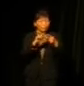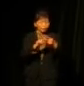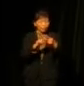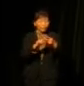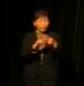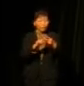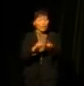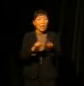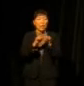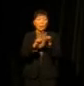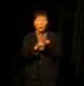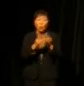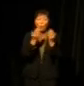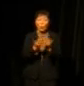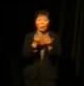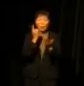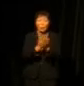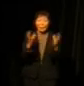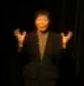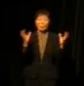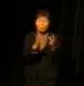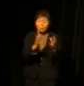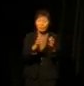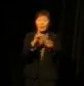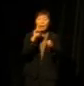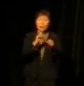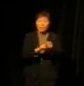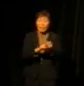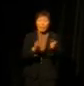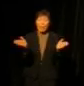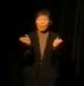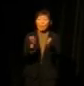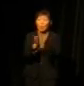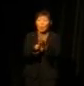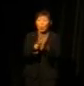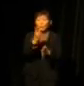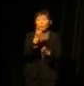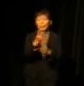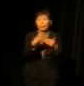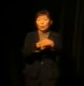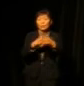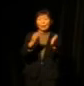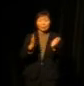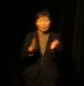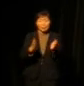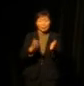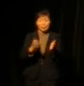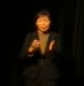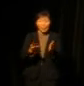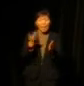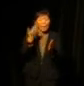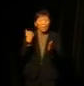になったので、各学年あの合同2クラス合同で1クラスやってます。これが元の学級担任に戻